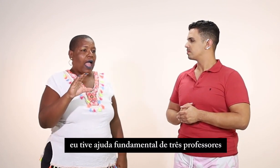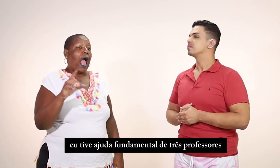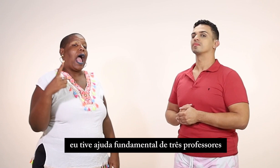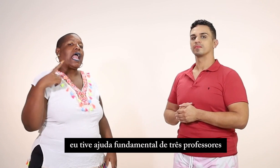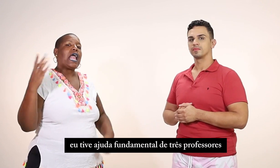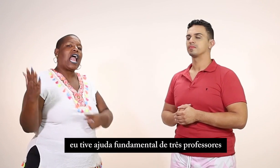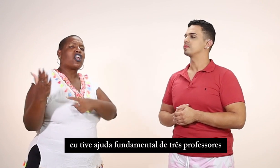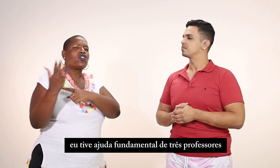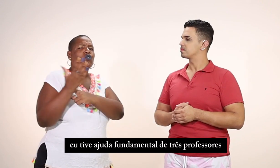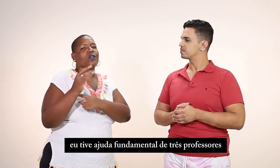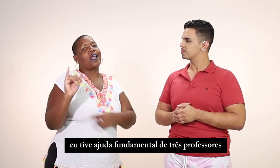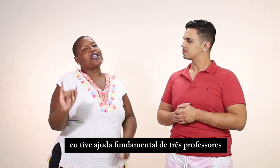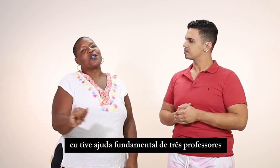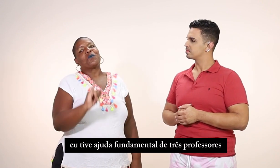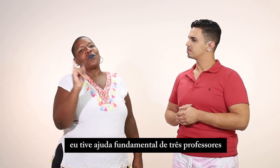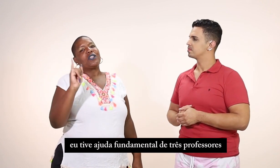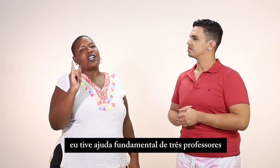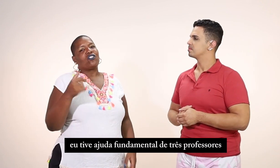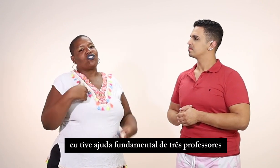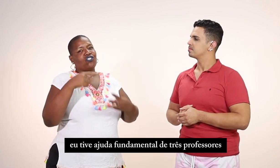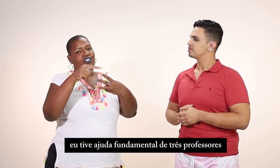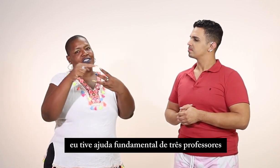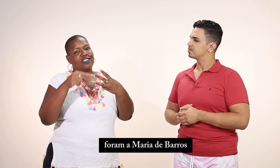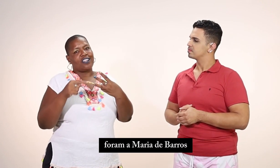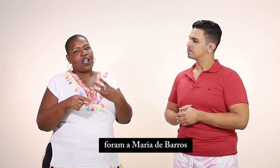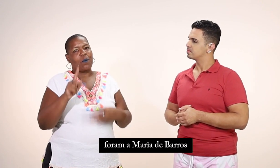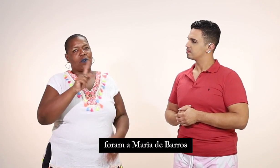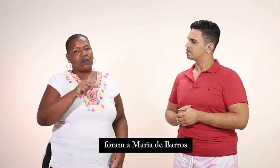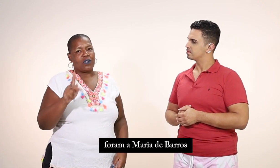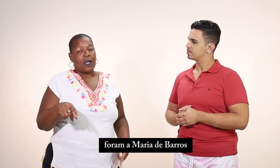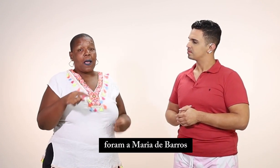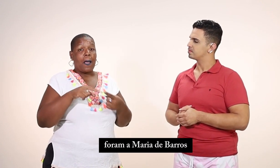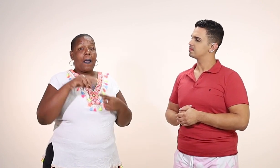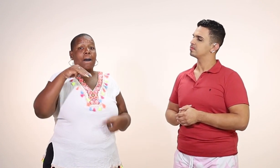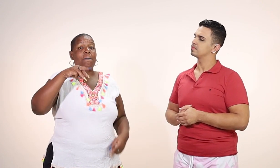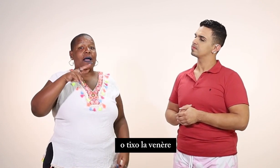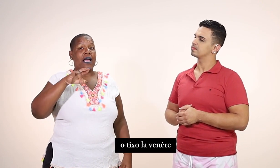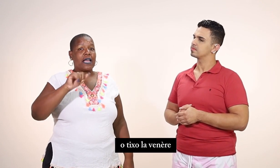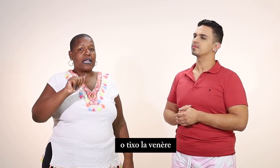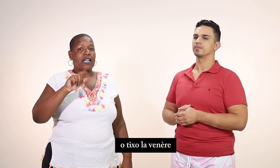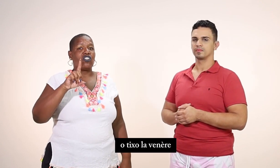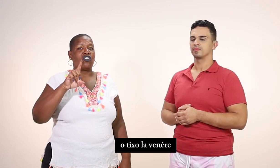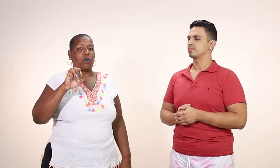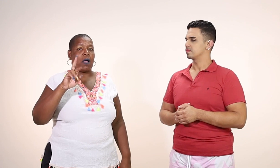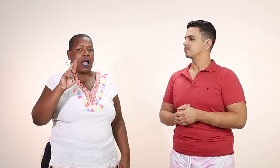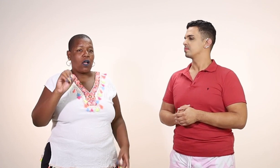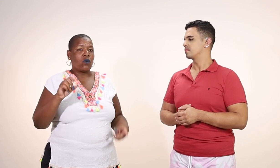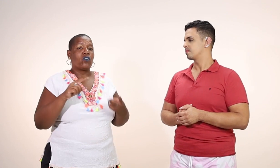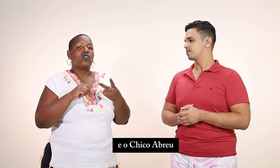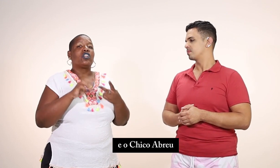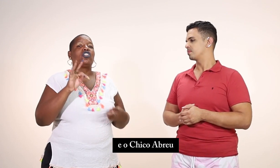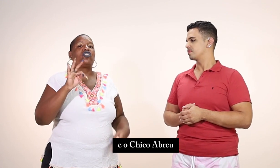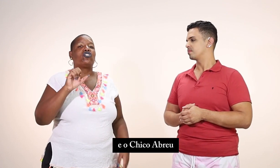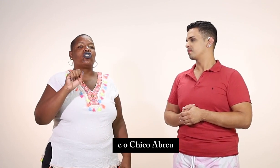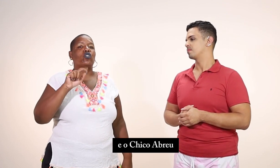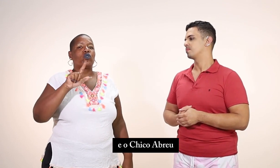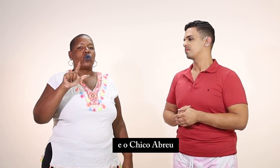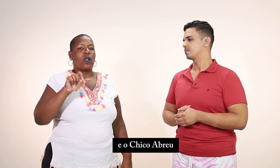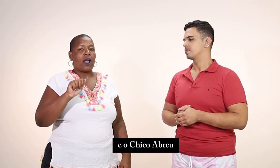ajuda fundamental de três professores, que foram a Maria de Barros, o Ticho Lavenere e o Chico